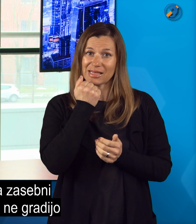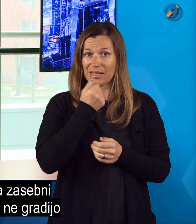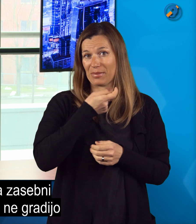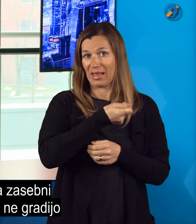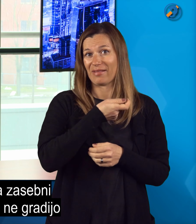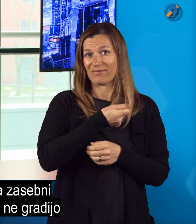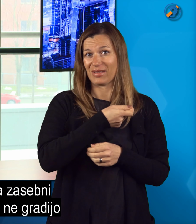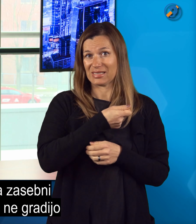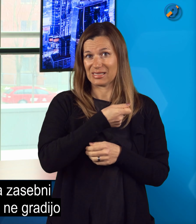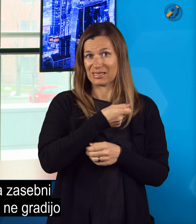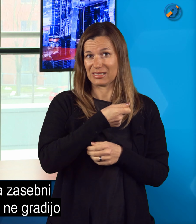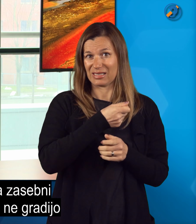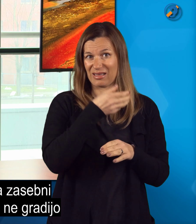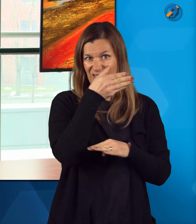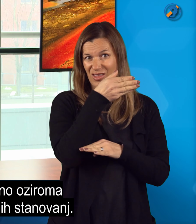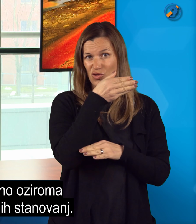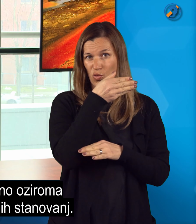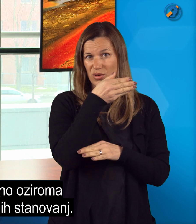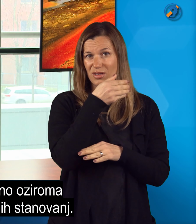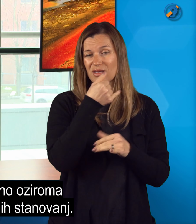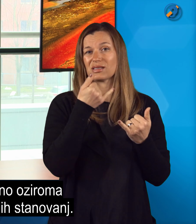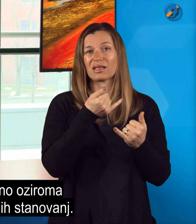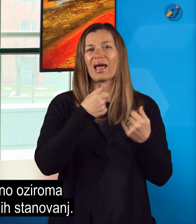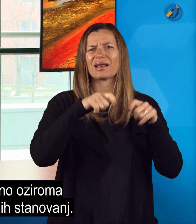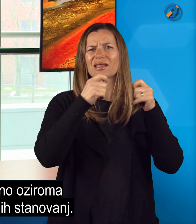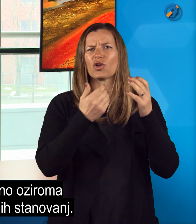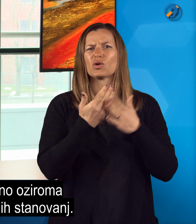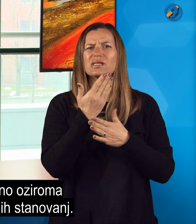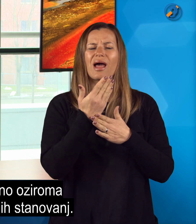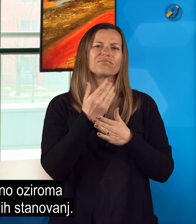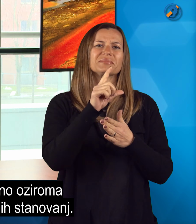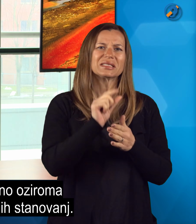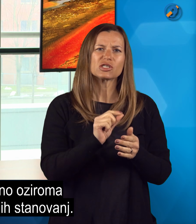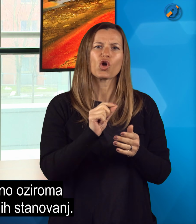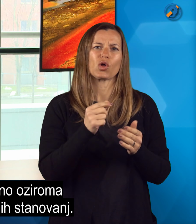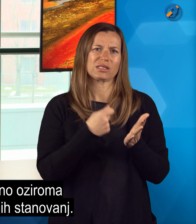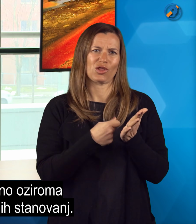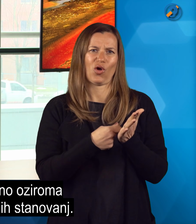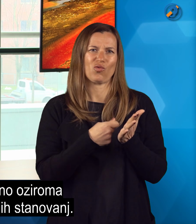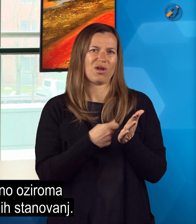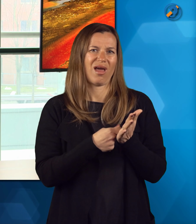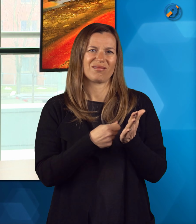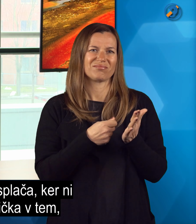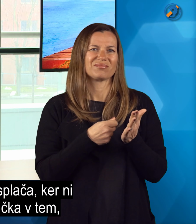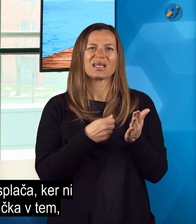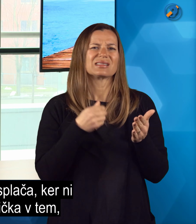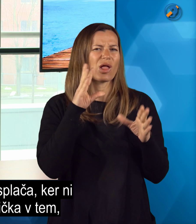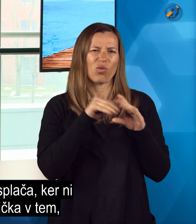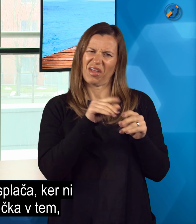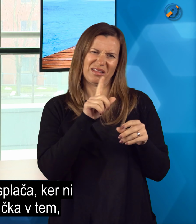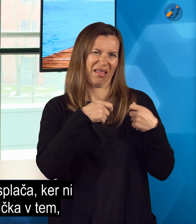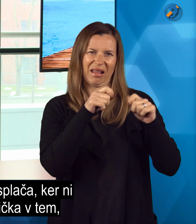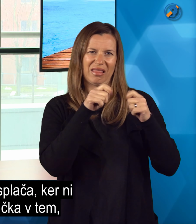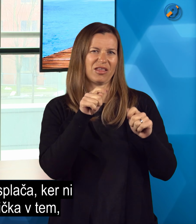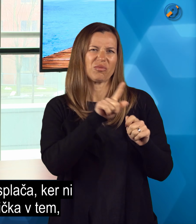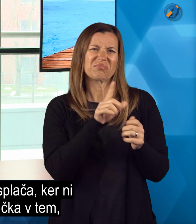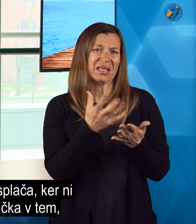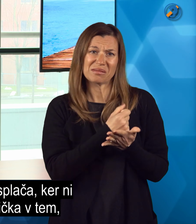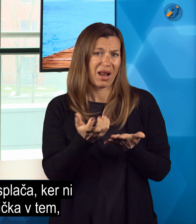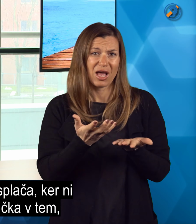Dejstvo je, da zasebni investitorji zdaj ne gradijo za nizkocenovna oziroma cenovno dostopna stanovanja, ker se jim to ne splača, ker